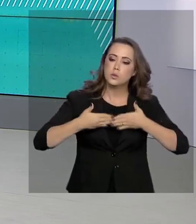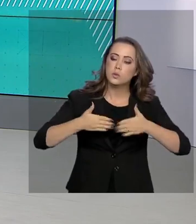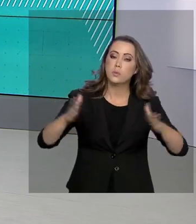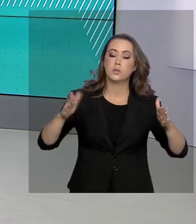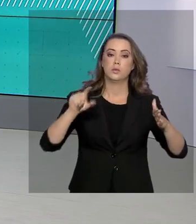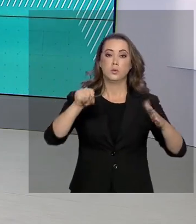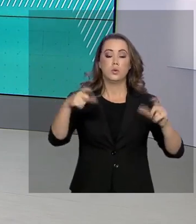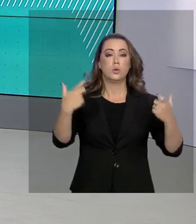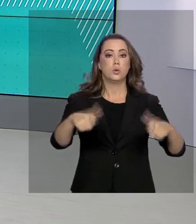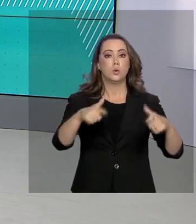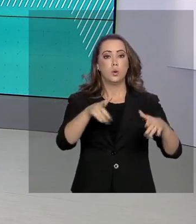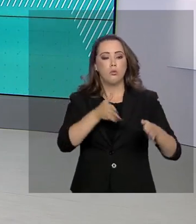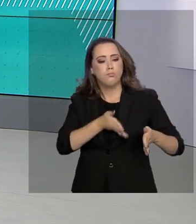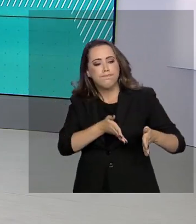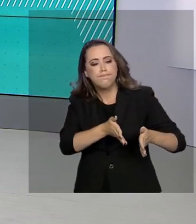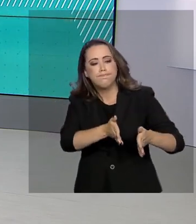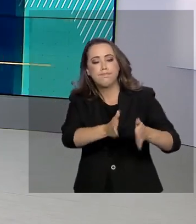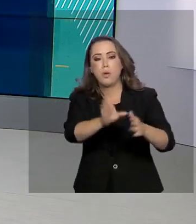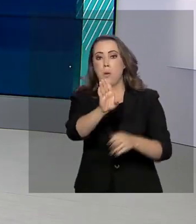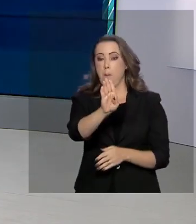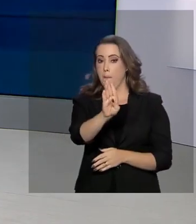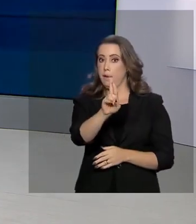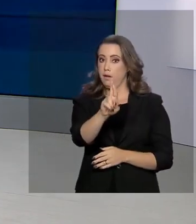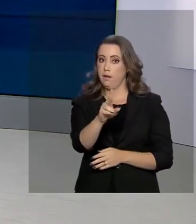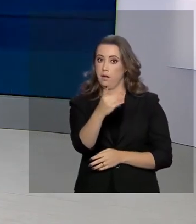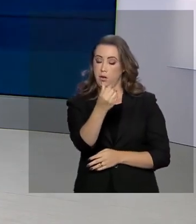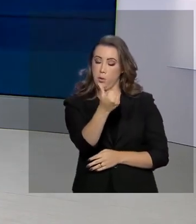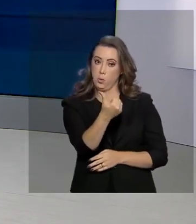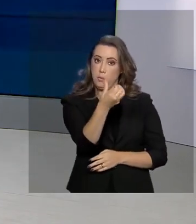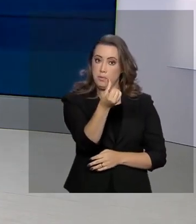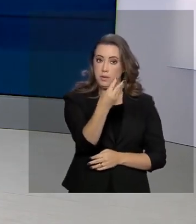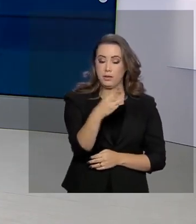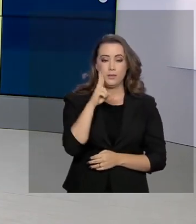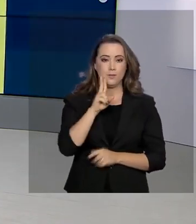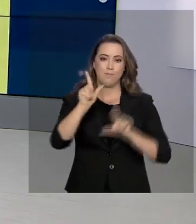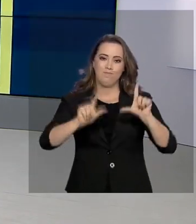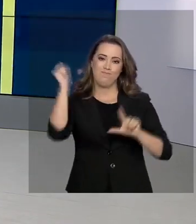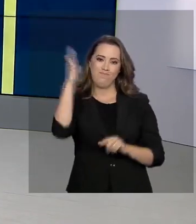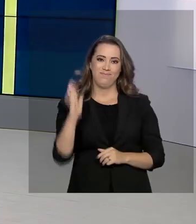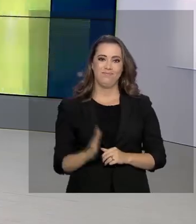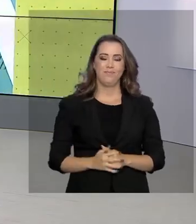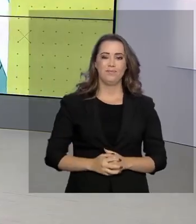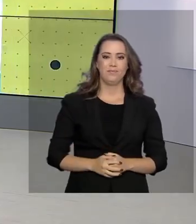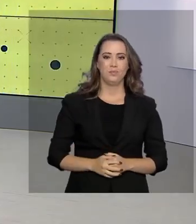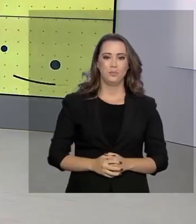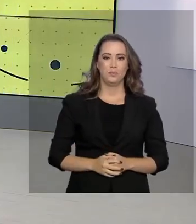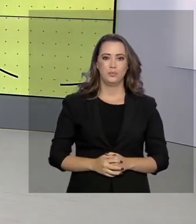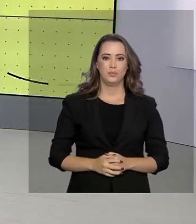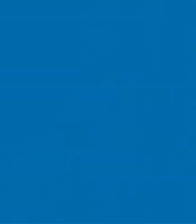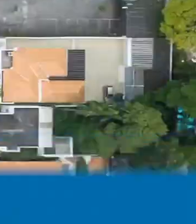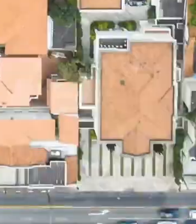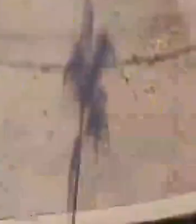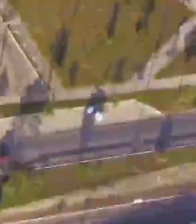inauguração do trecho de pavimentação da BR-163. Continue agora com a programação da TV Brasil.